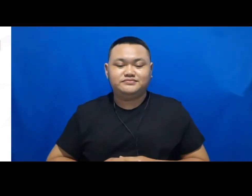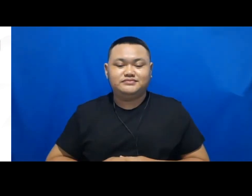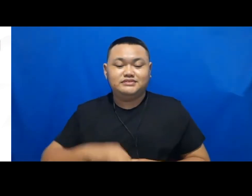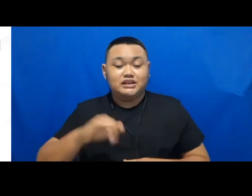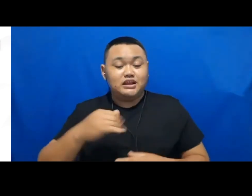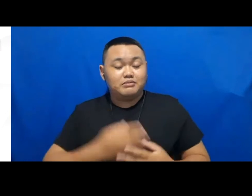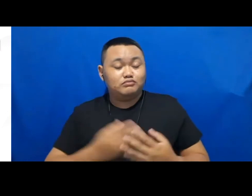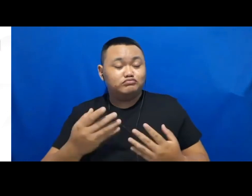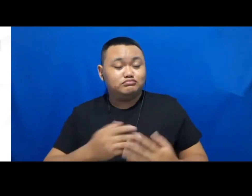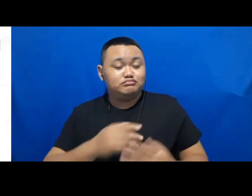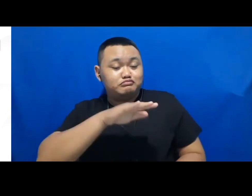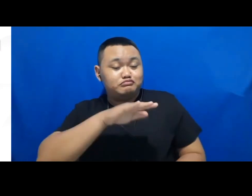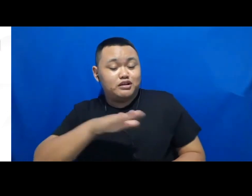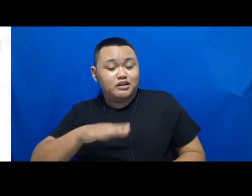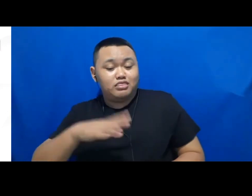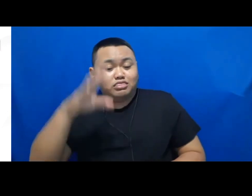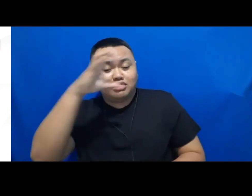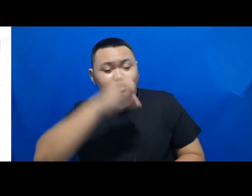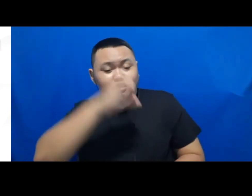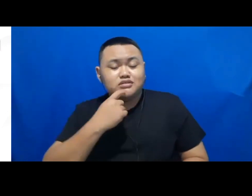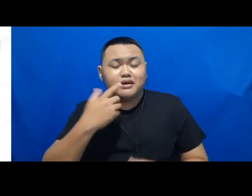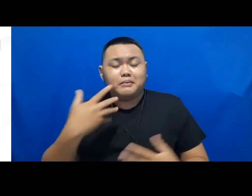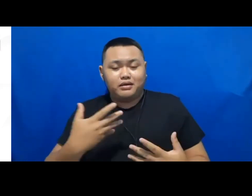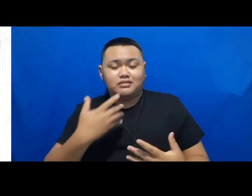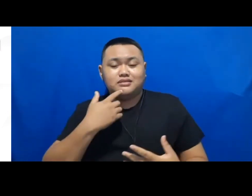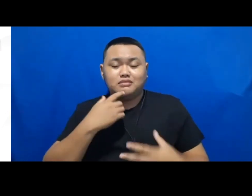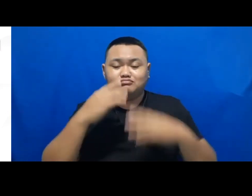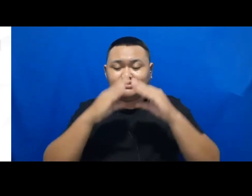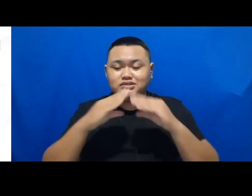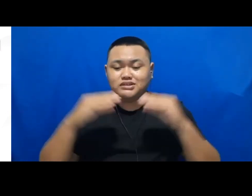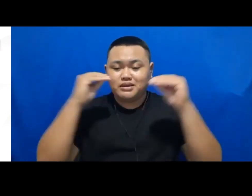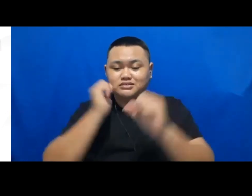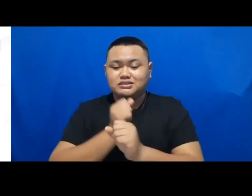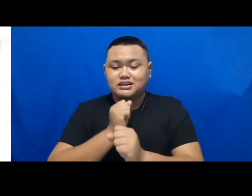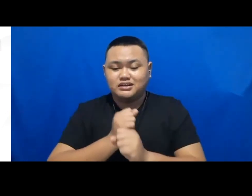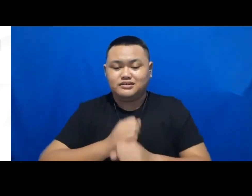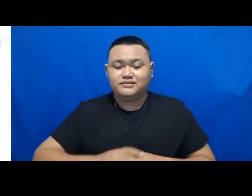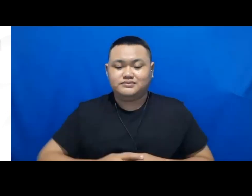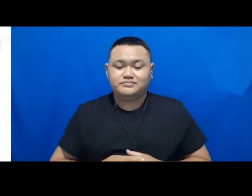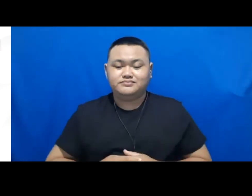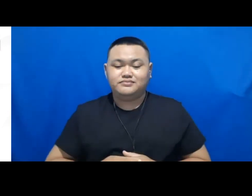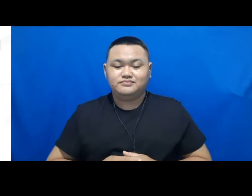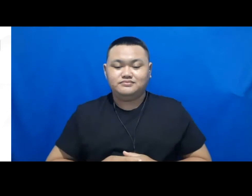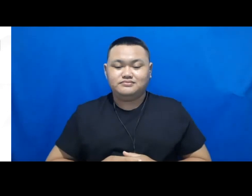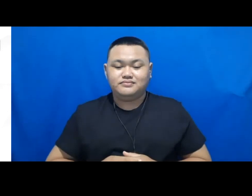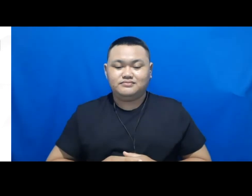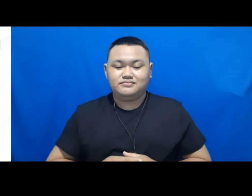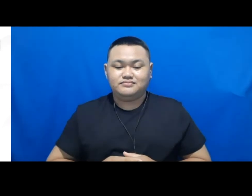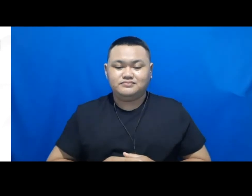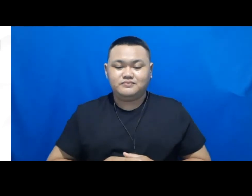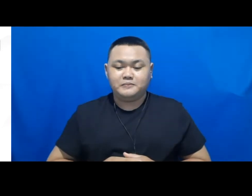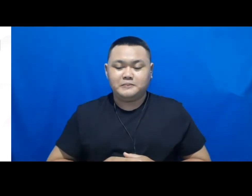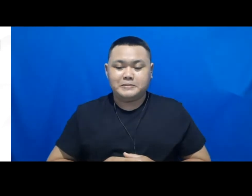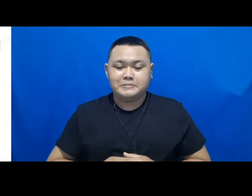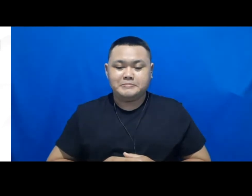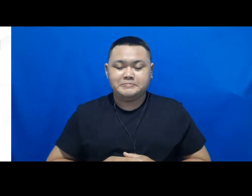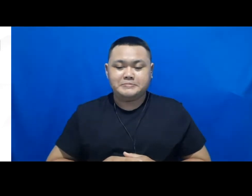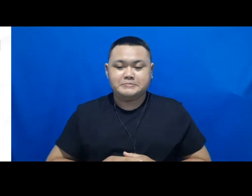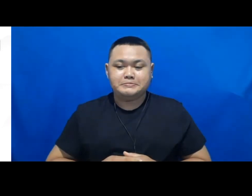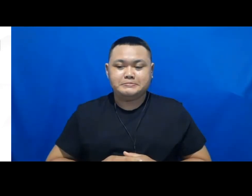ada bullying, ada kekerasan terhadap dirinya maupun orang lain. Bahkan saya ada hal yang tak terduga, Mbak Lisa, ternyata